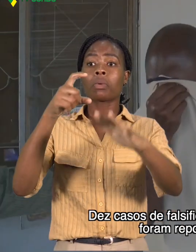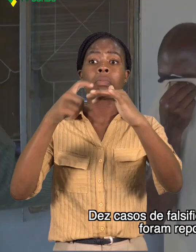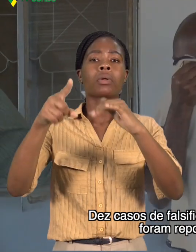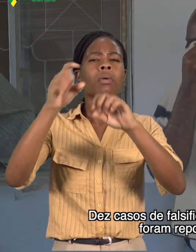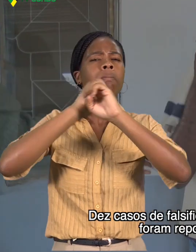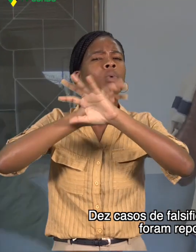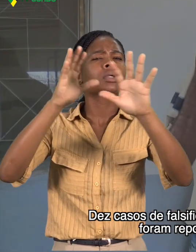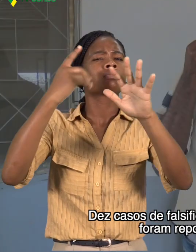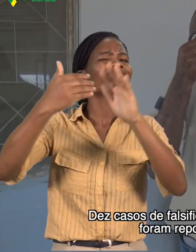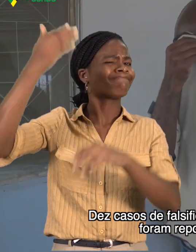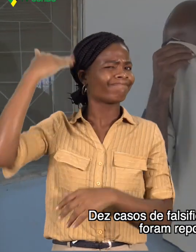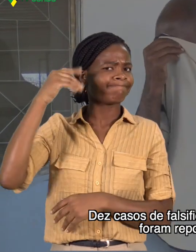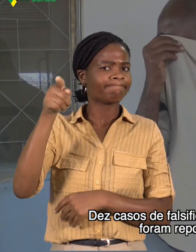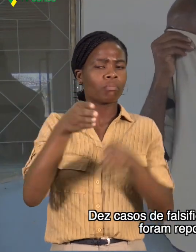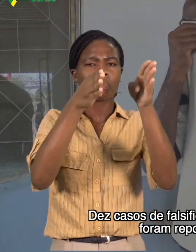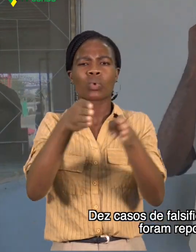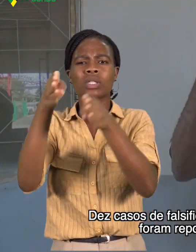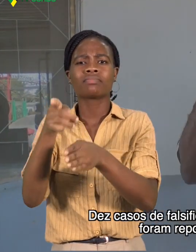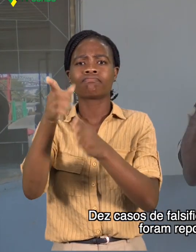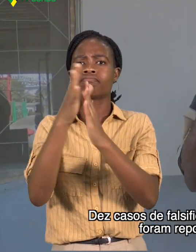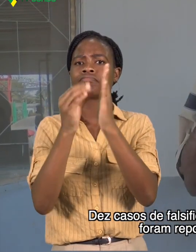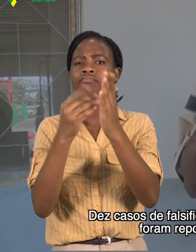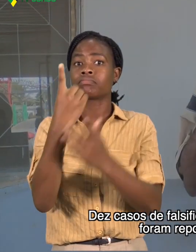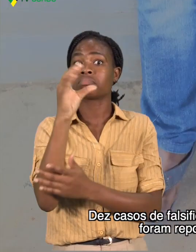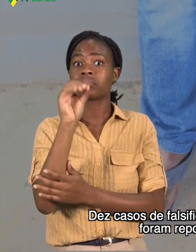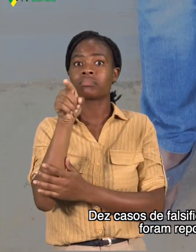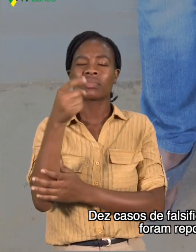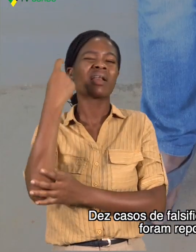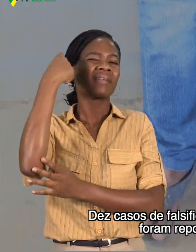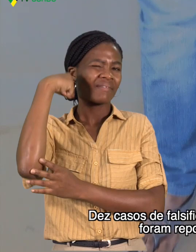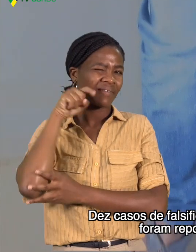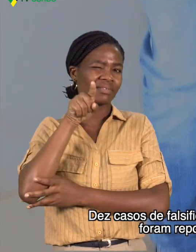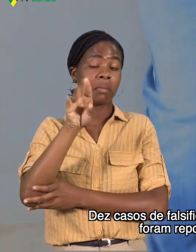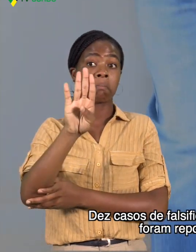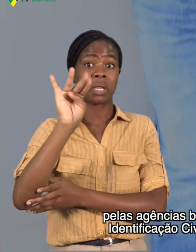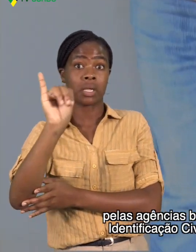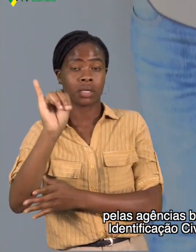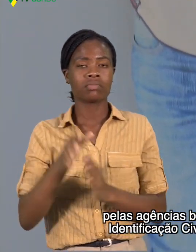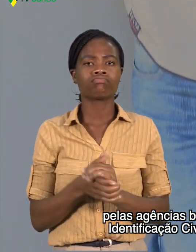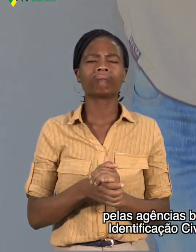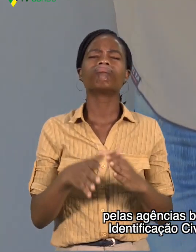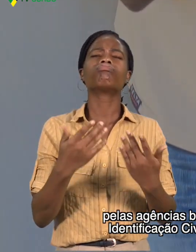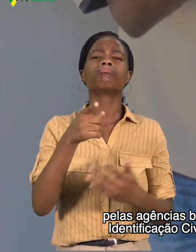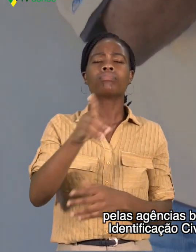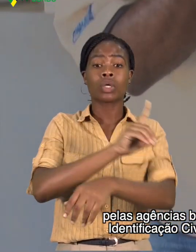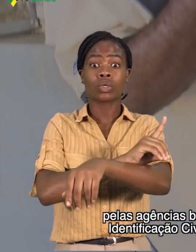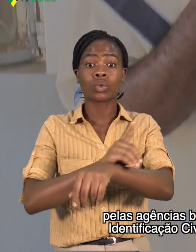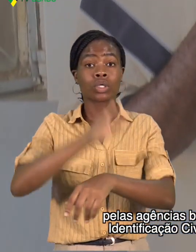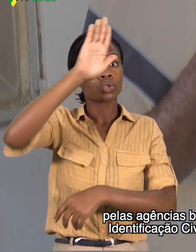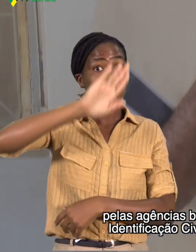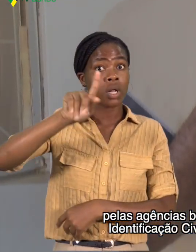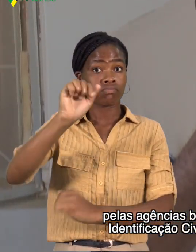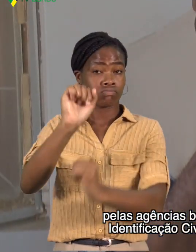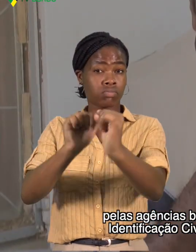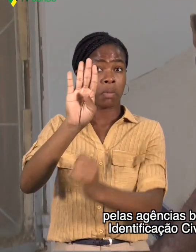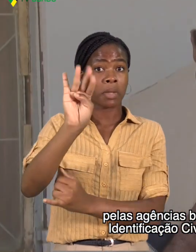Dez casos de falsificação de bilhete de identidade foram reportados semana passada pelas agências bancárias à